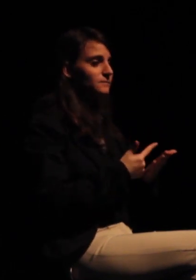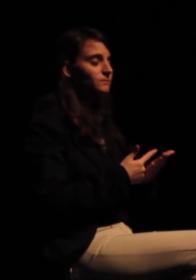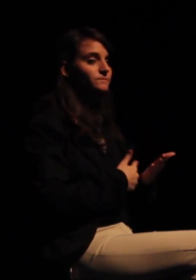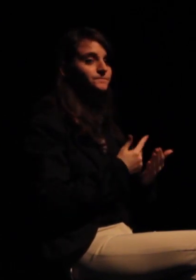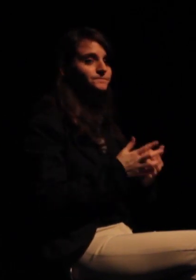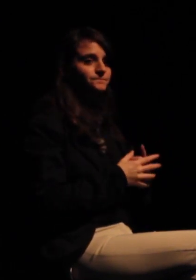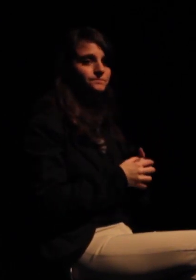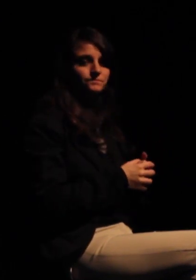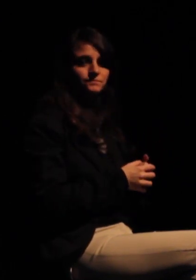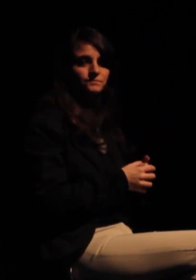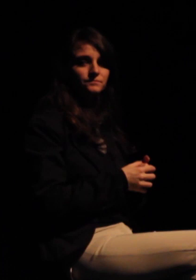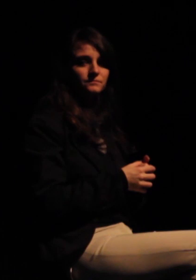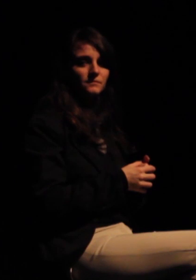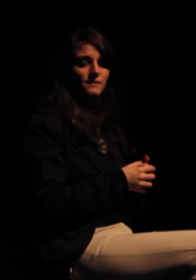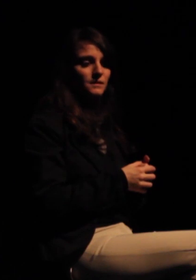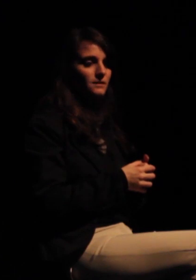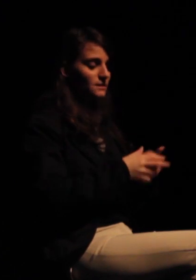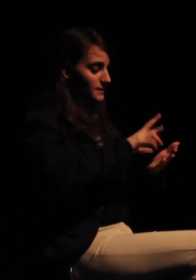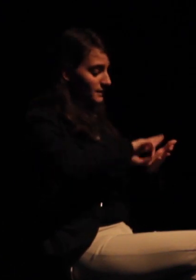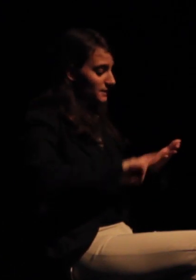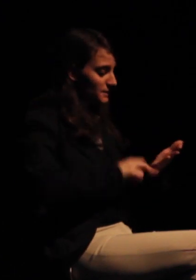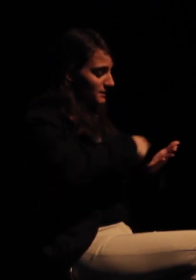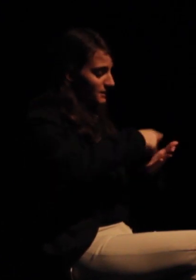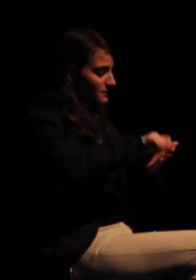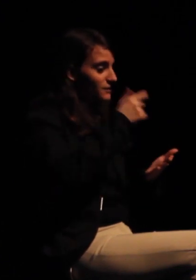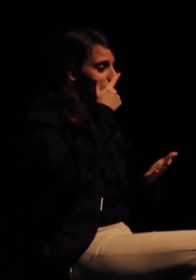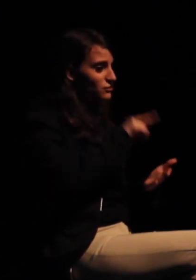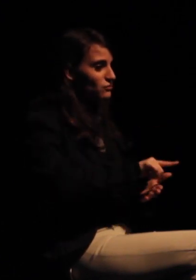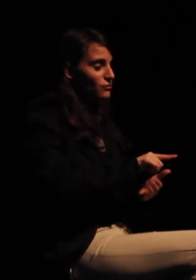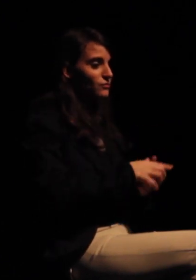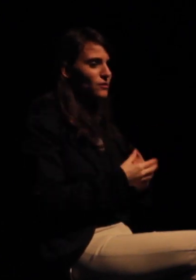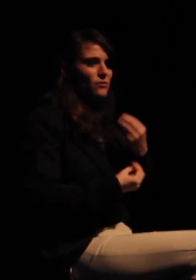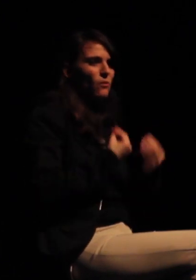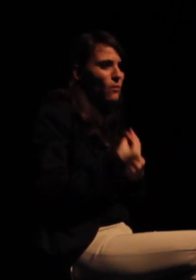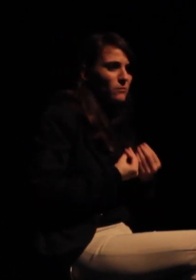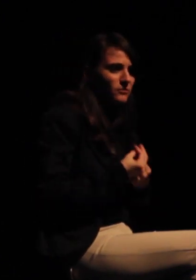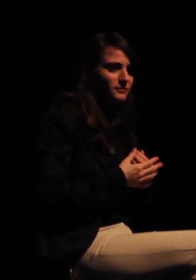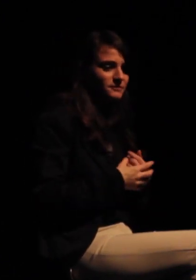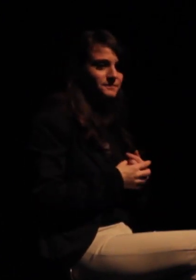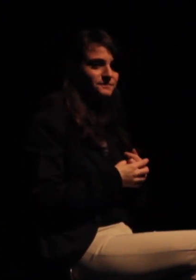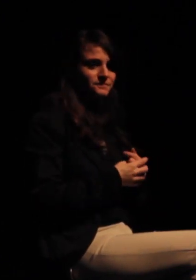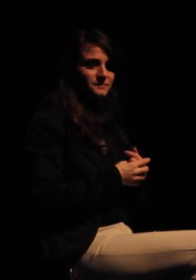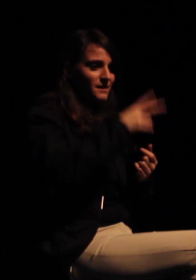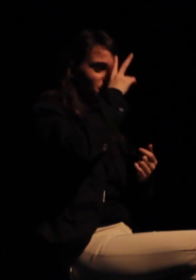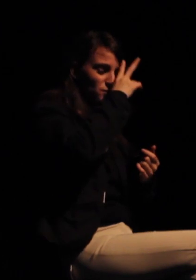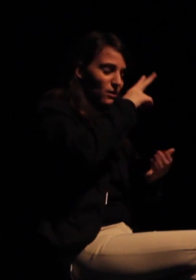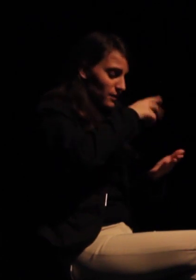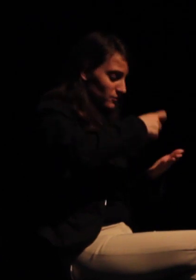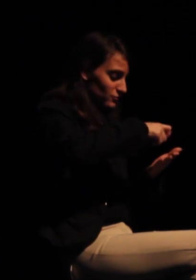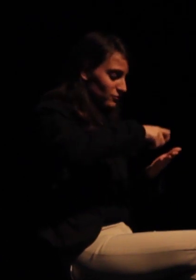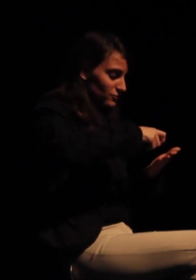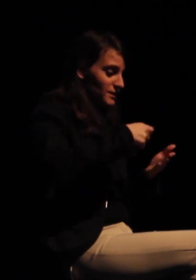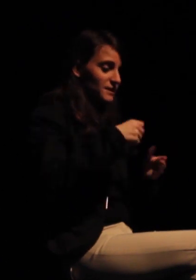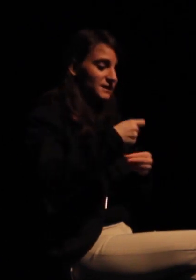clássico, e vão reescrever esse livro. A gente fala, como reescrever? Pega a história e escreve